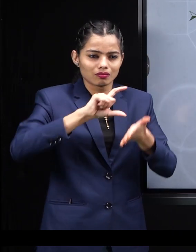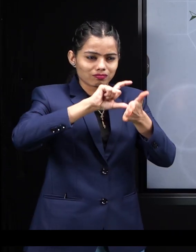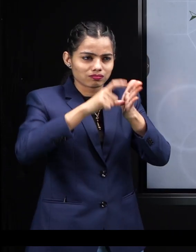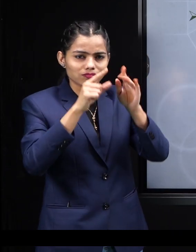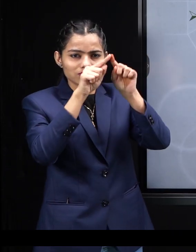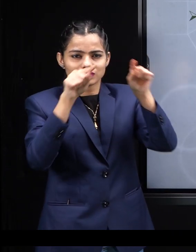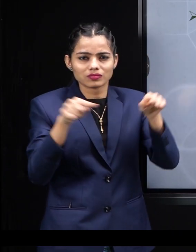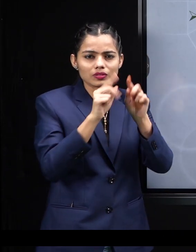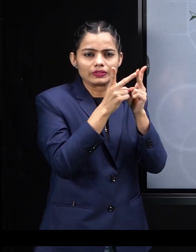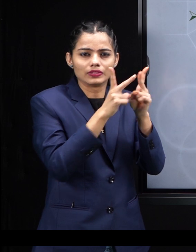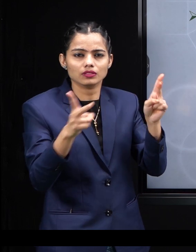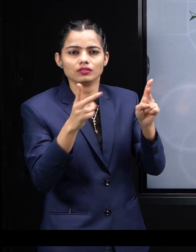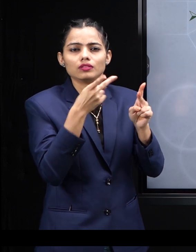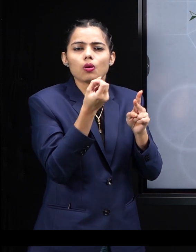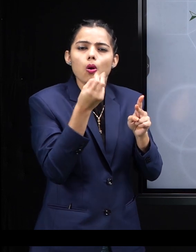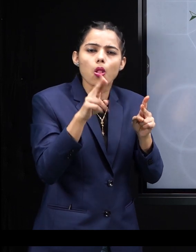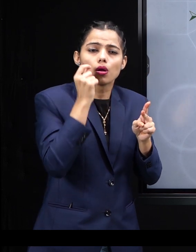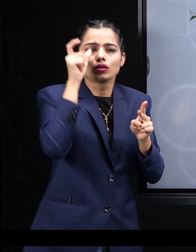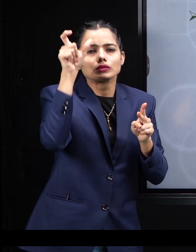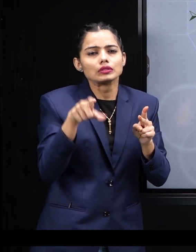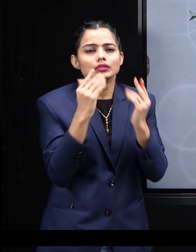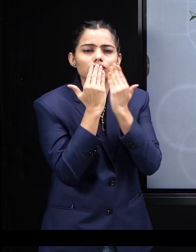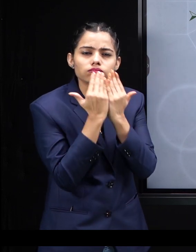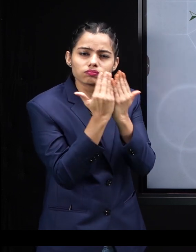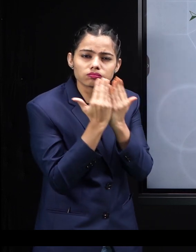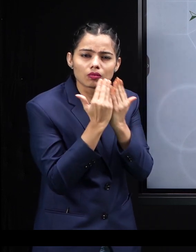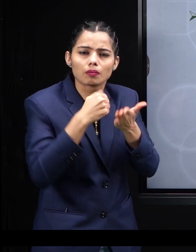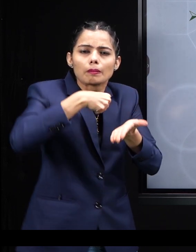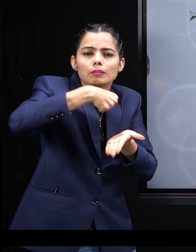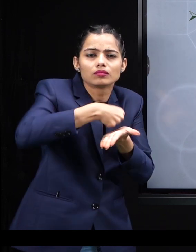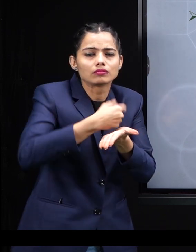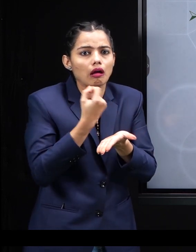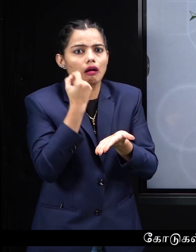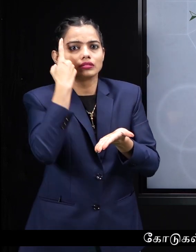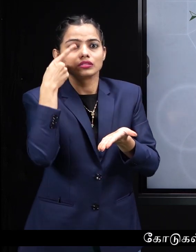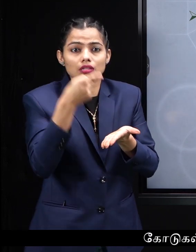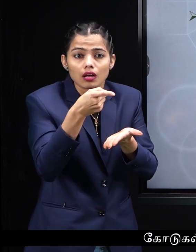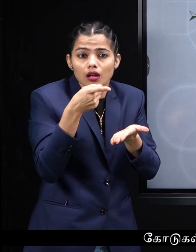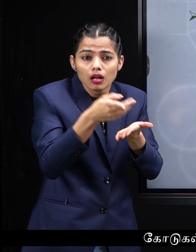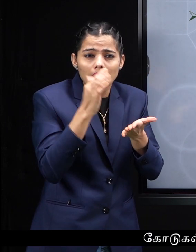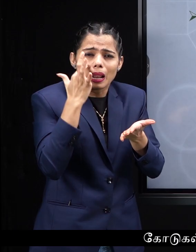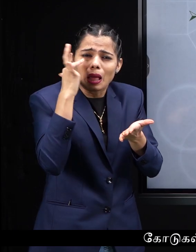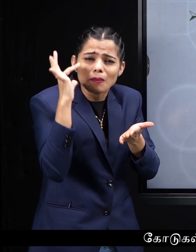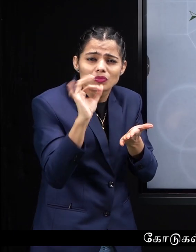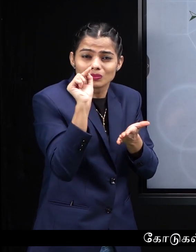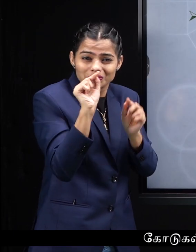யூக்ளிடின் வடிவவியல் அல்லது யூக்ளிடியன் வடிவவியல் என்பது புள்ளிகள், கோடுகள் மற்றும் தட்டையான இடைவெளிகளின் சமதளங்கள்